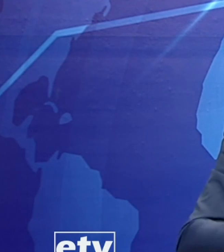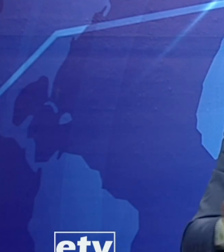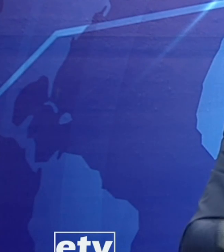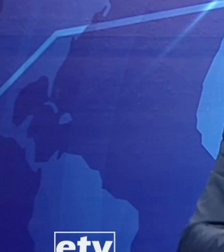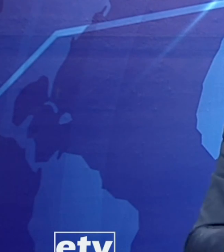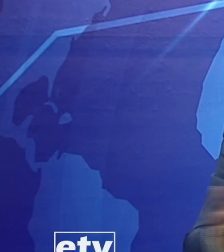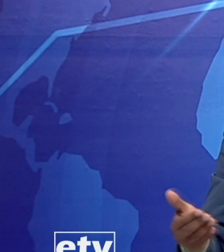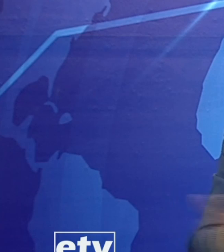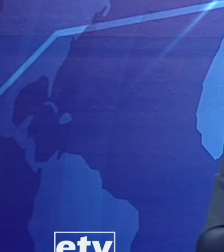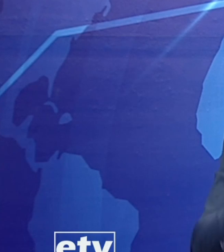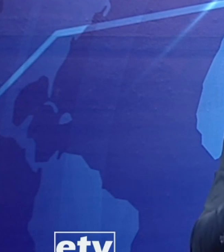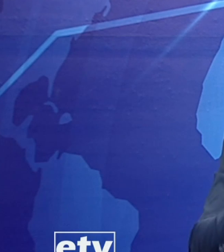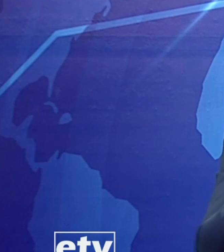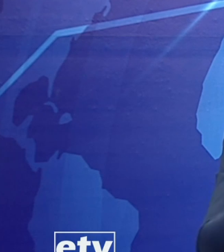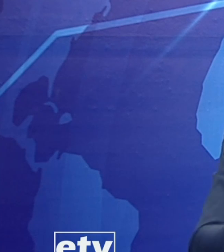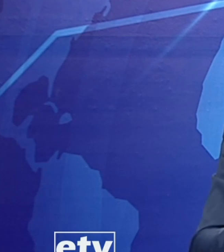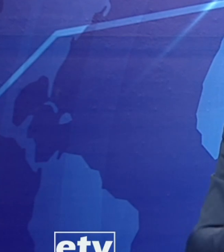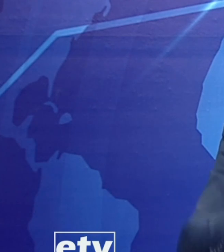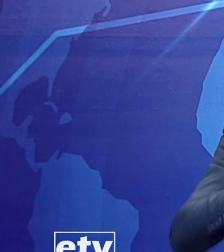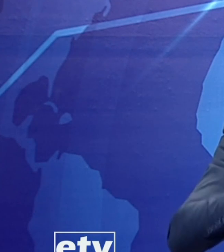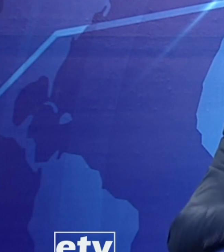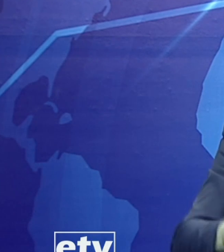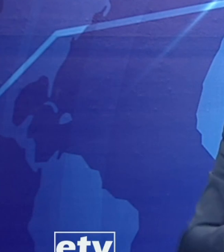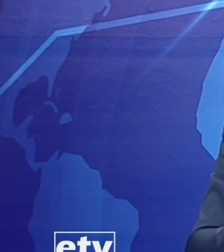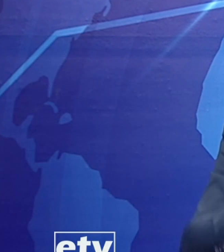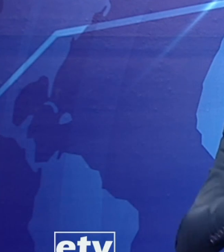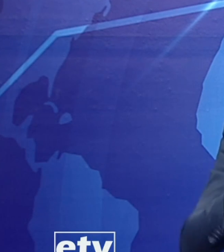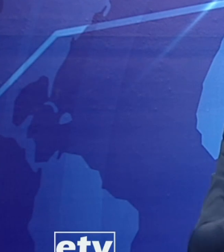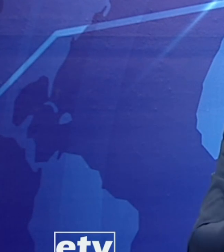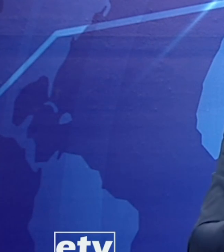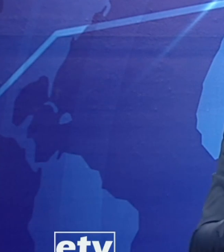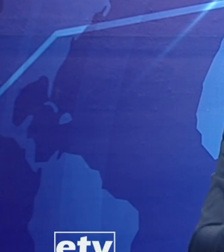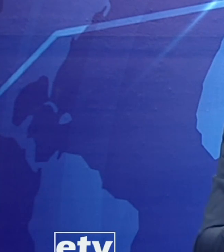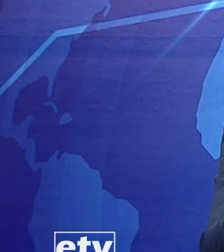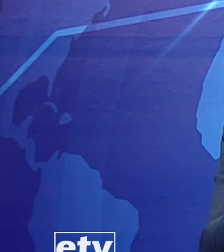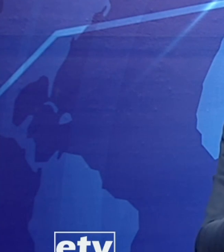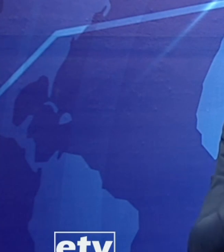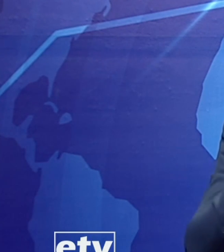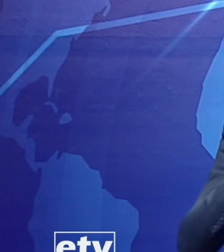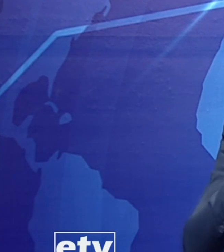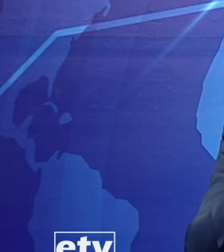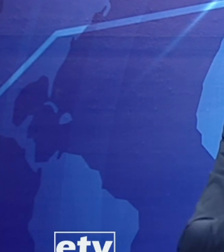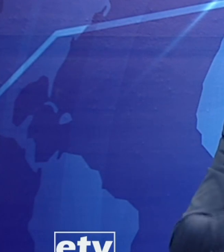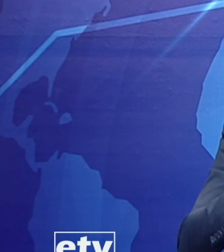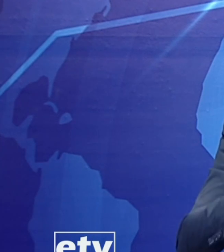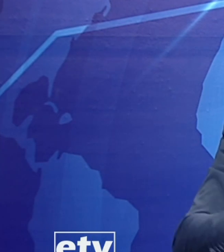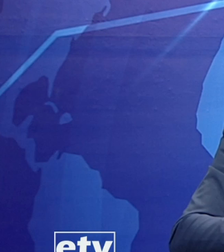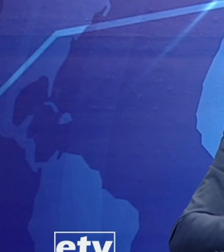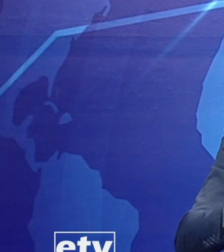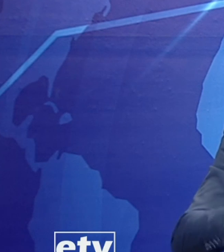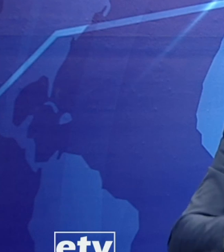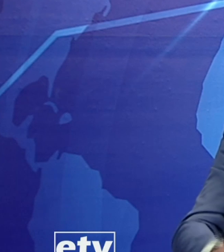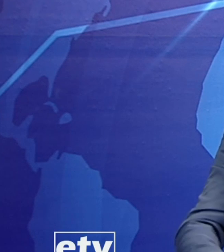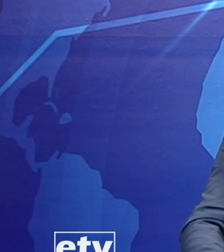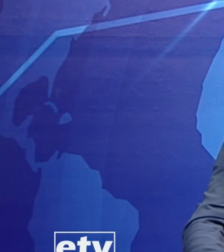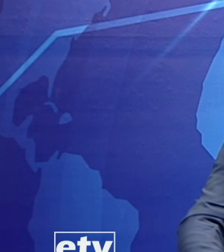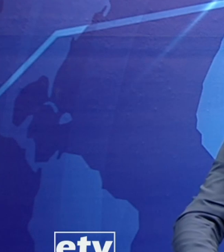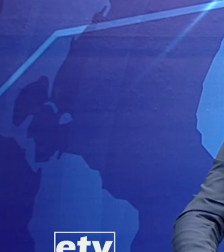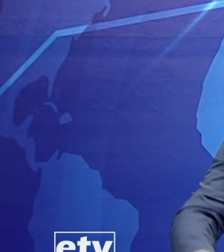ቤት የተካሄደው አዲስ ውይይት የሰላማዊ ምርጫ መገለጫዎች ምንድን ናቸው በሚል ርዕስ